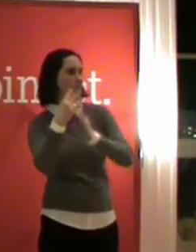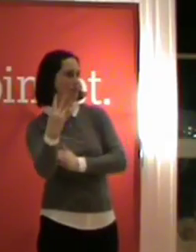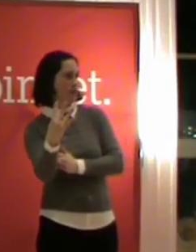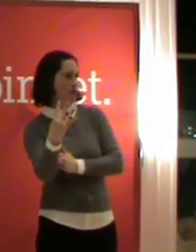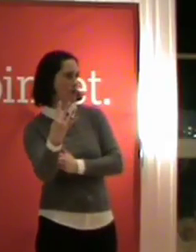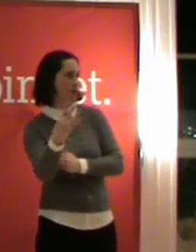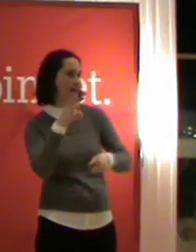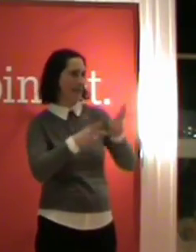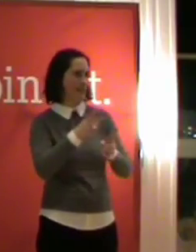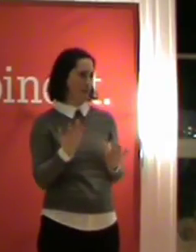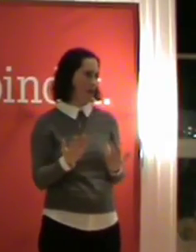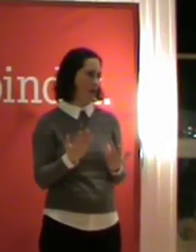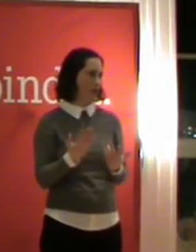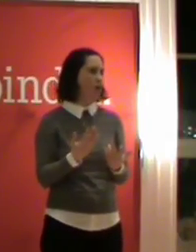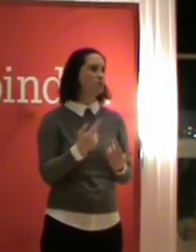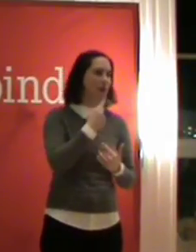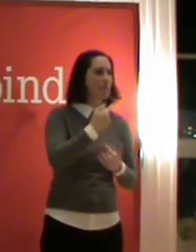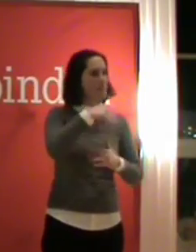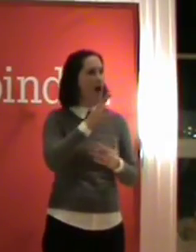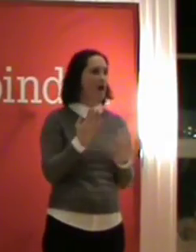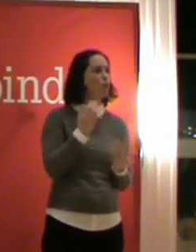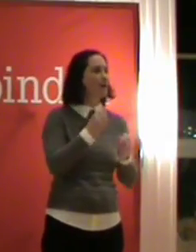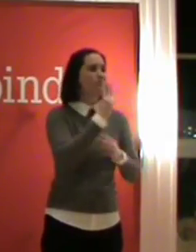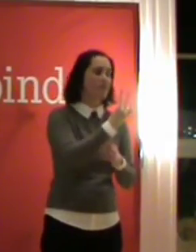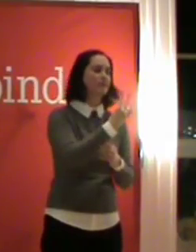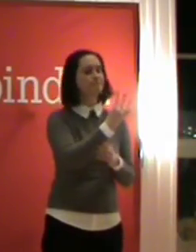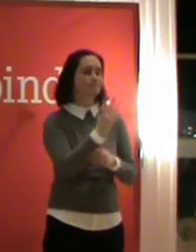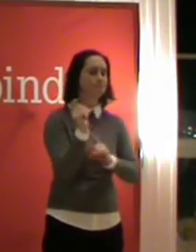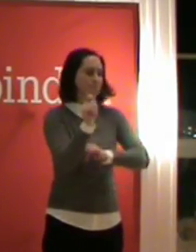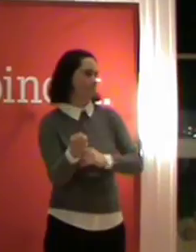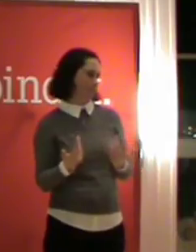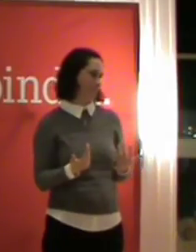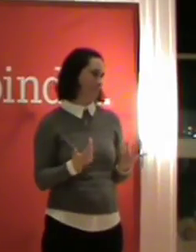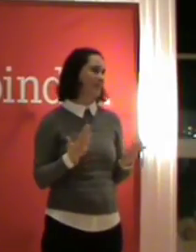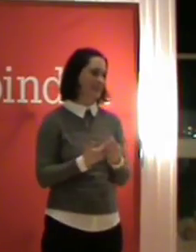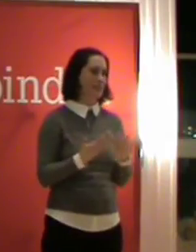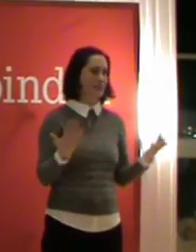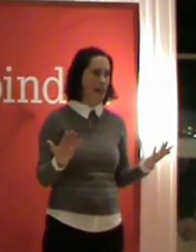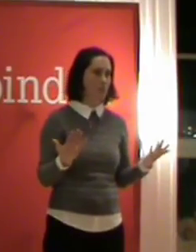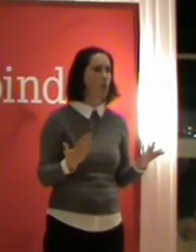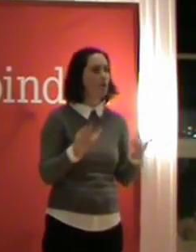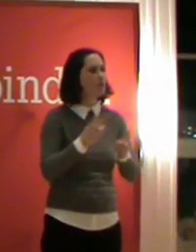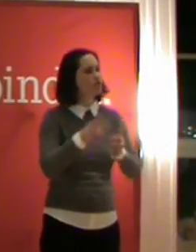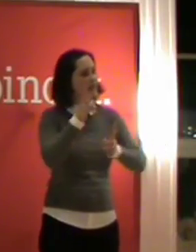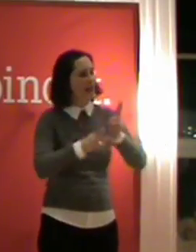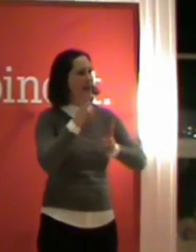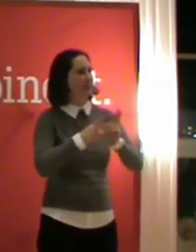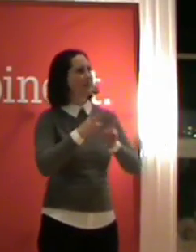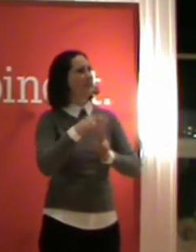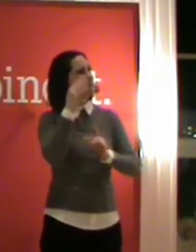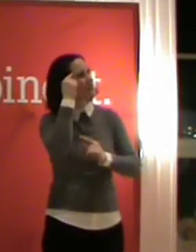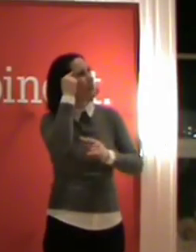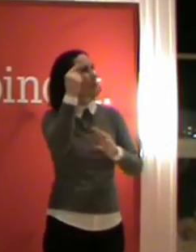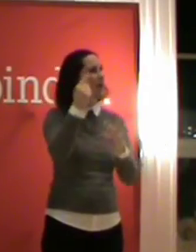Das Minderheitenvotum stellt auch nochmal das Konglomerat an Rechtsauffassungen, wie wir sie in der Bundesrepublik